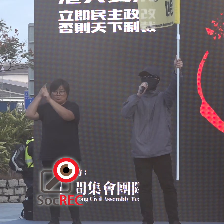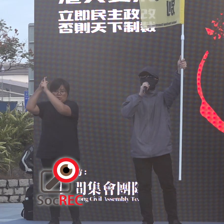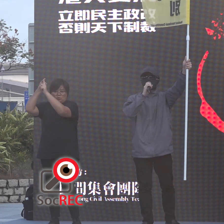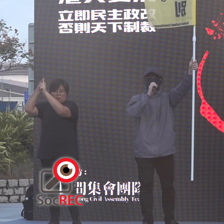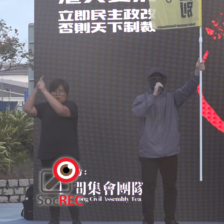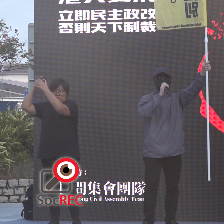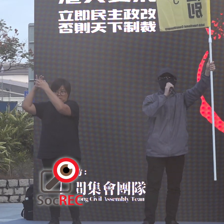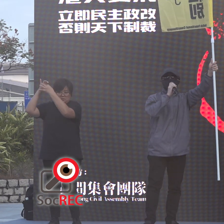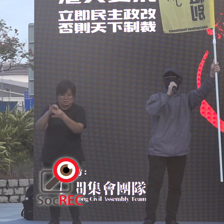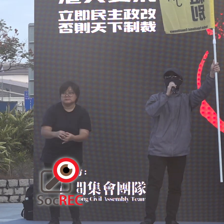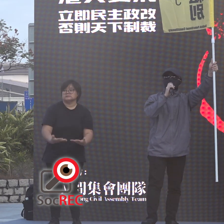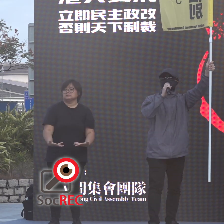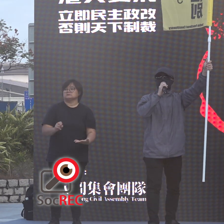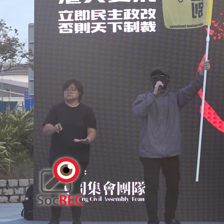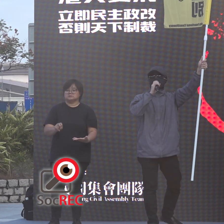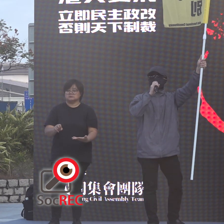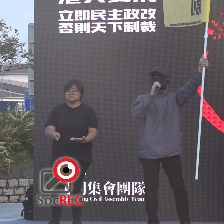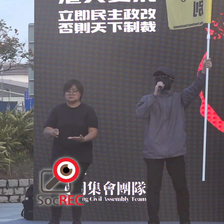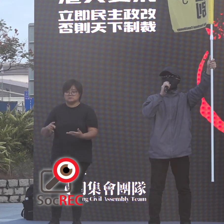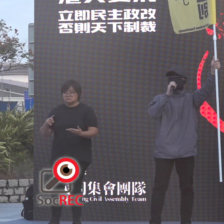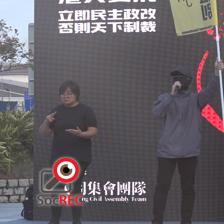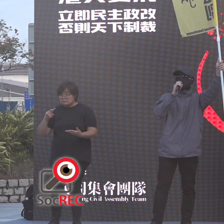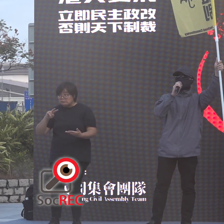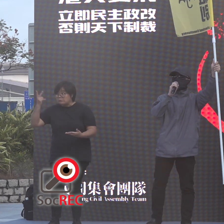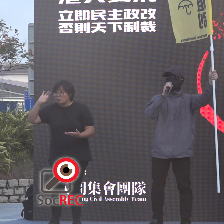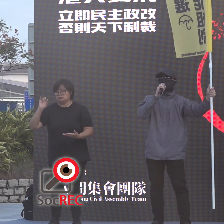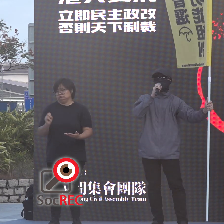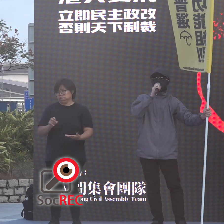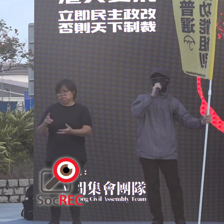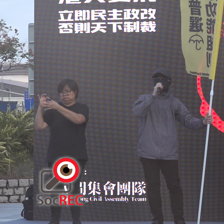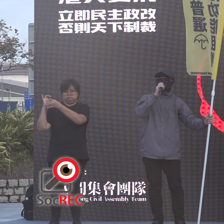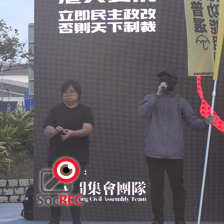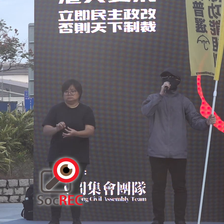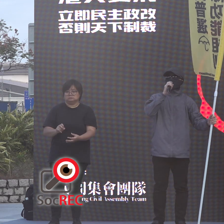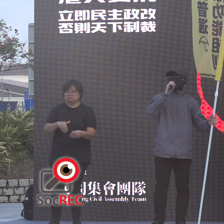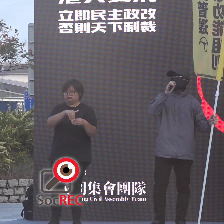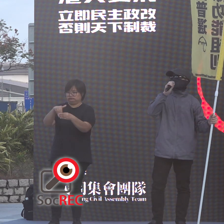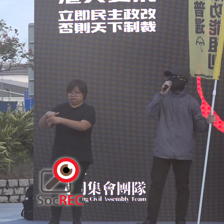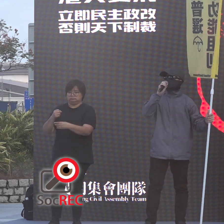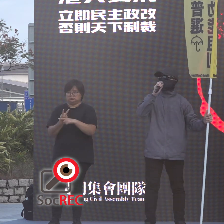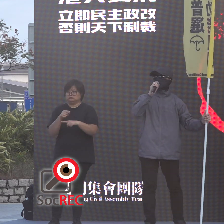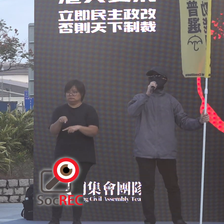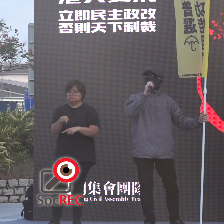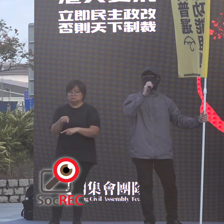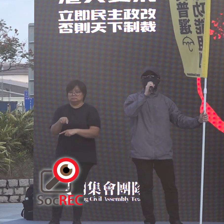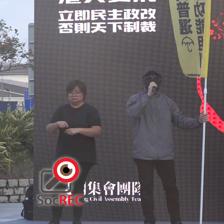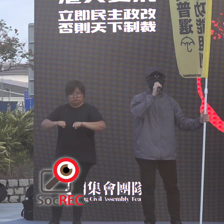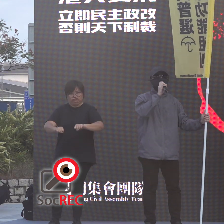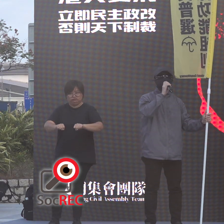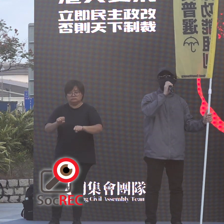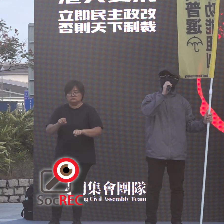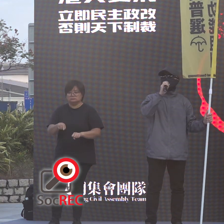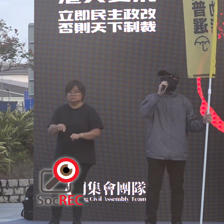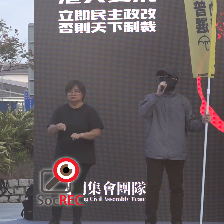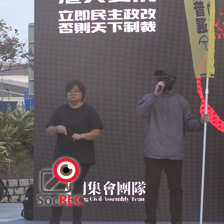啊？我們會堅持下去，我追求我們的普選。可能在在座當中很多的學